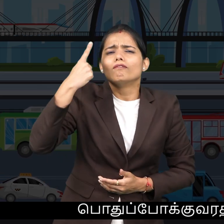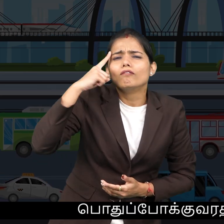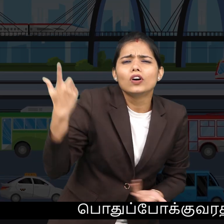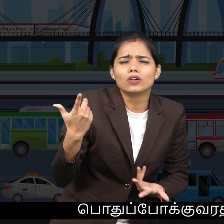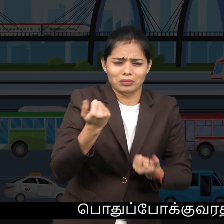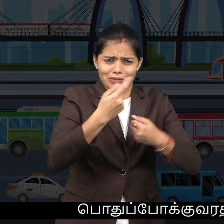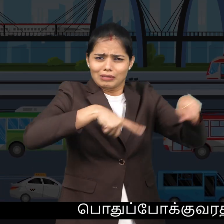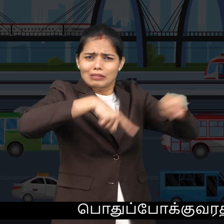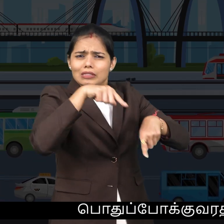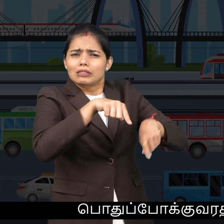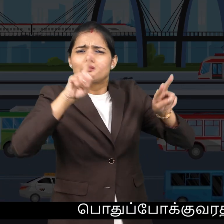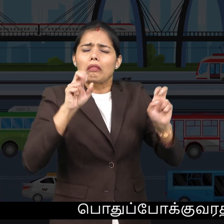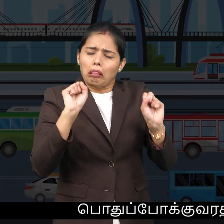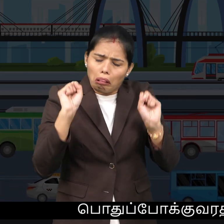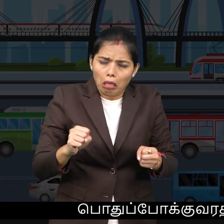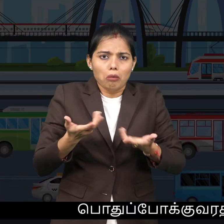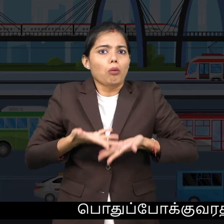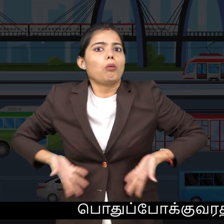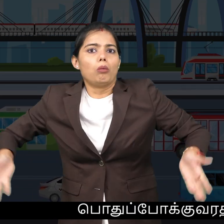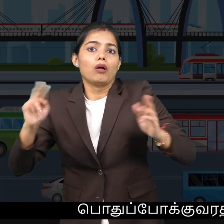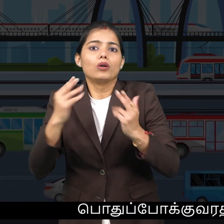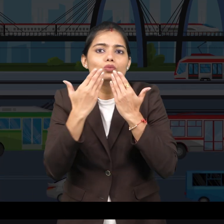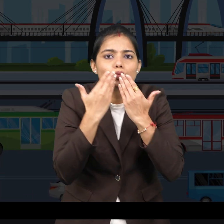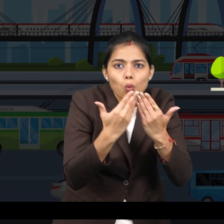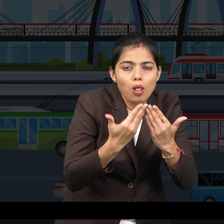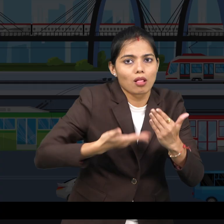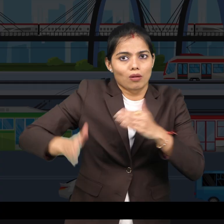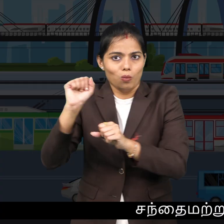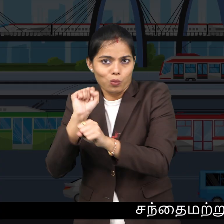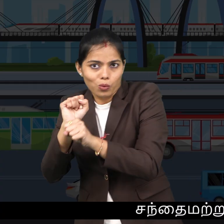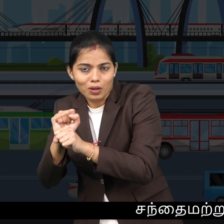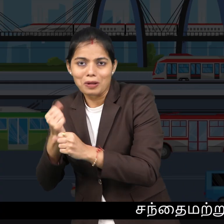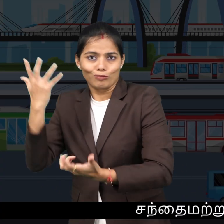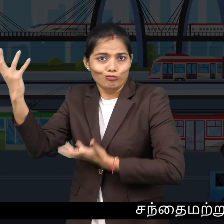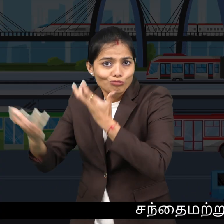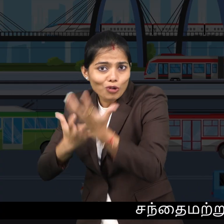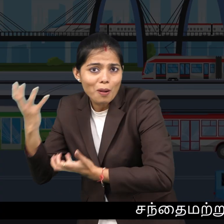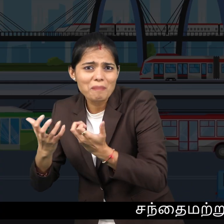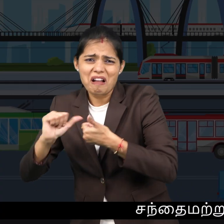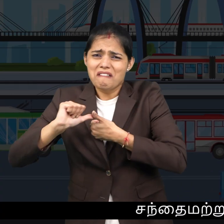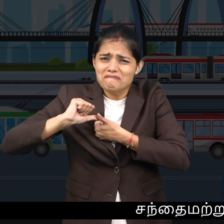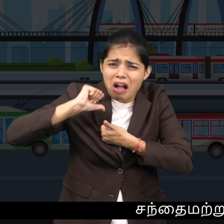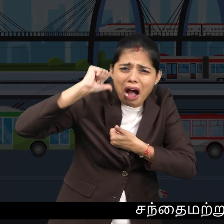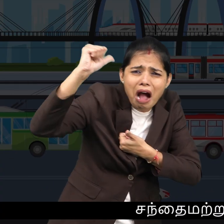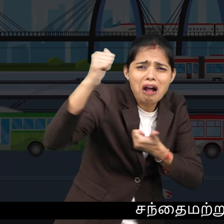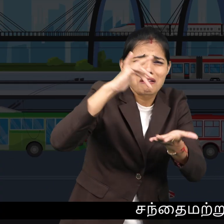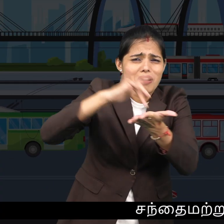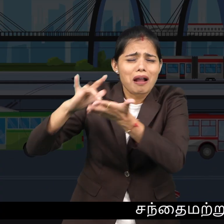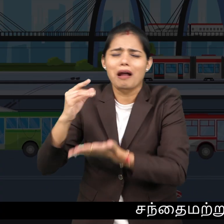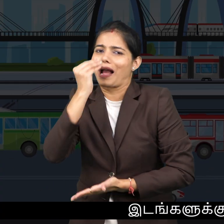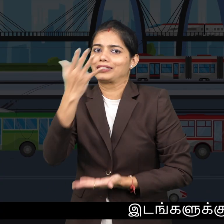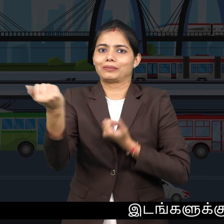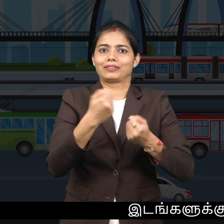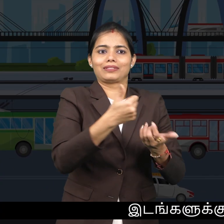பொது போக்குவரத்து இருப்பதால் தான் நம்மால் பள்ளி, வேலை, சந்தை மற்றும் வெகு தொலைவில்